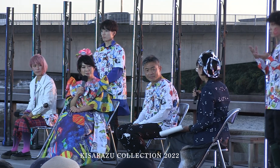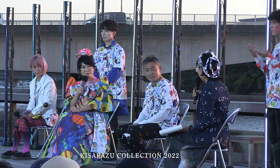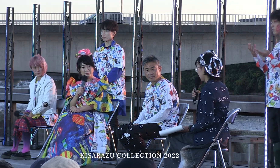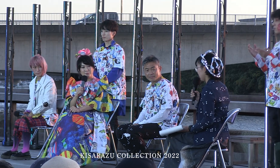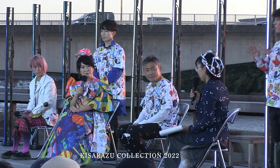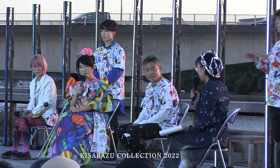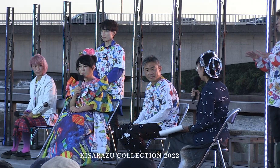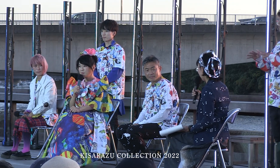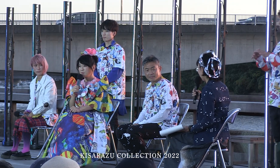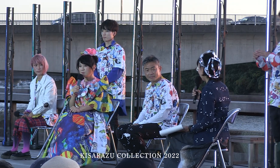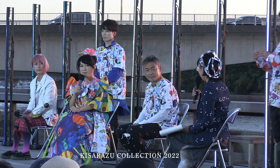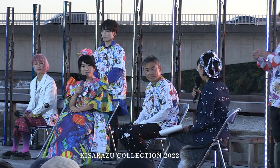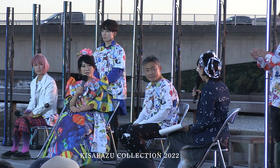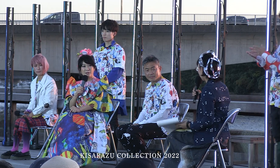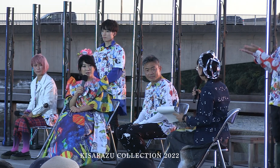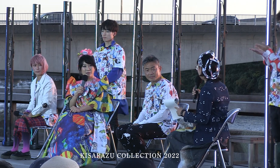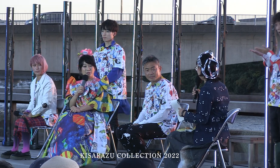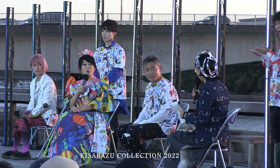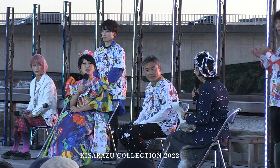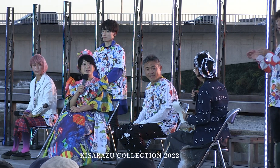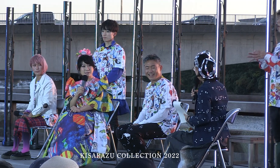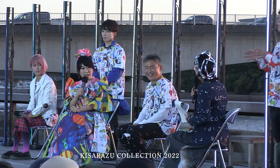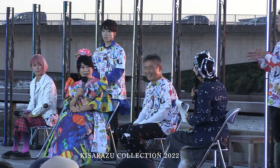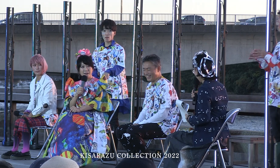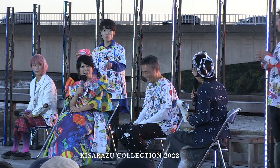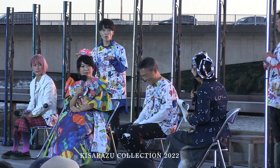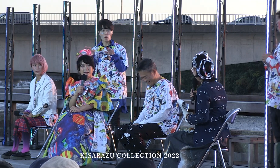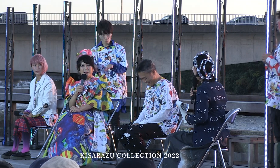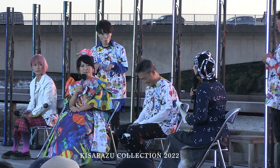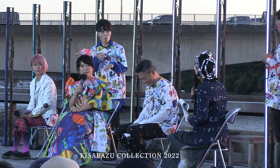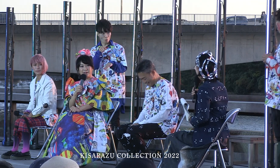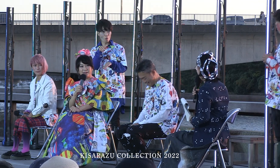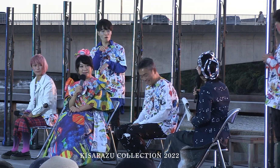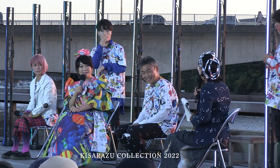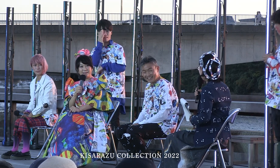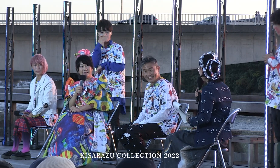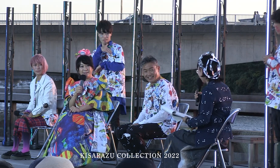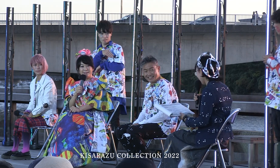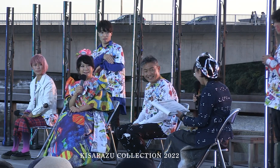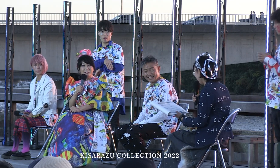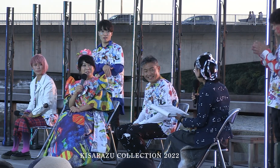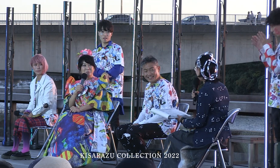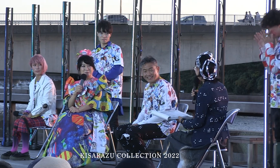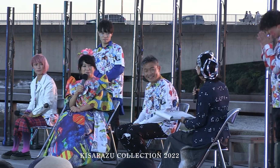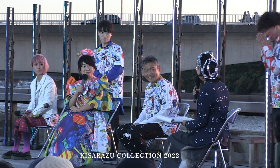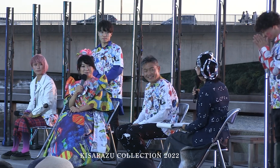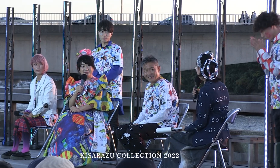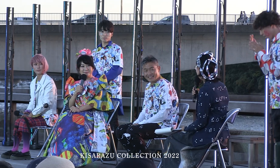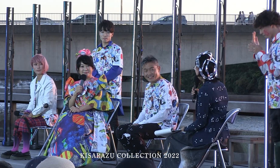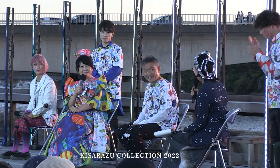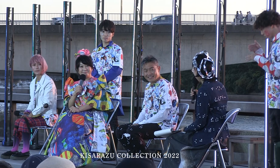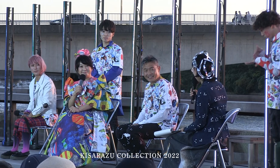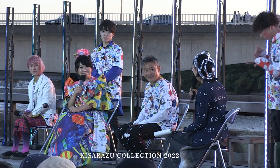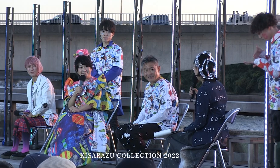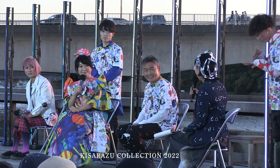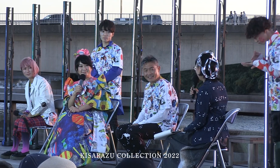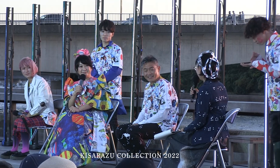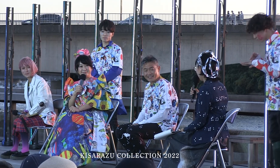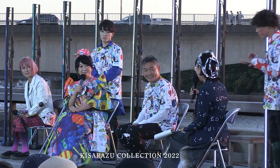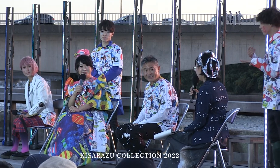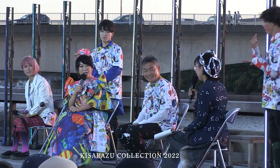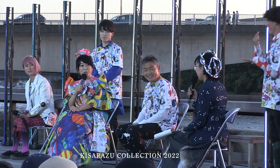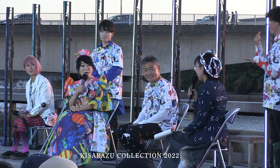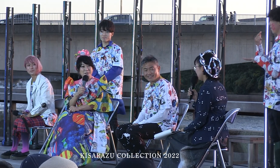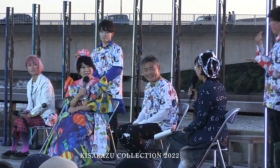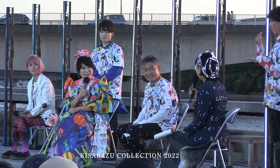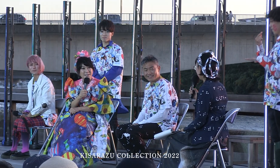のを今日配られたばかりなんですよ。 今日なんですか、 はい、だからもう一生懸命先ほど練習していて、